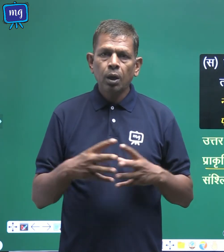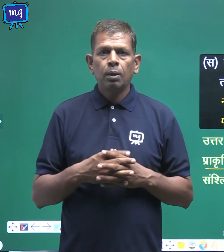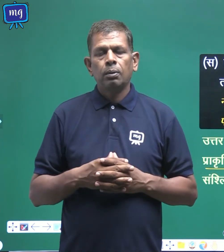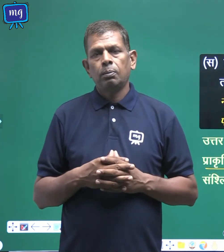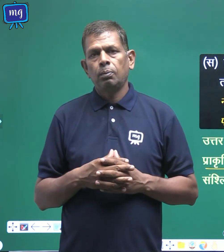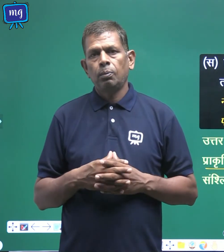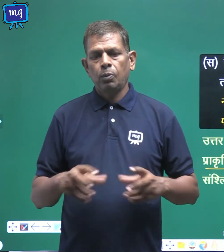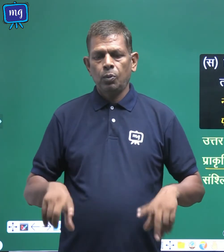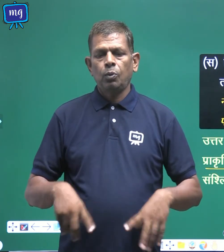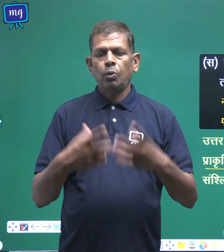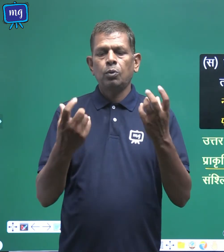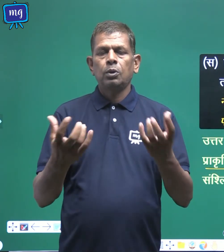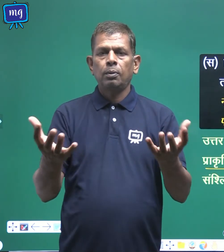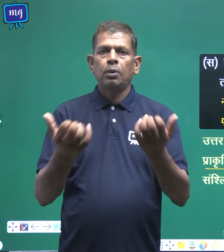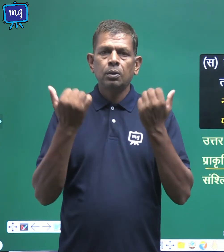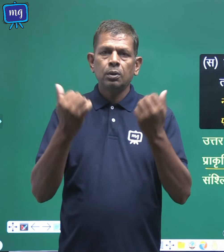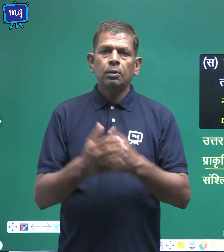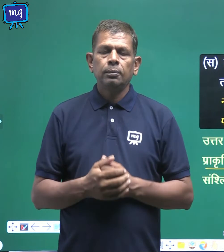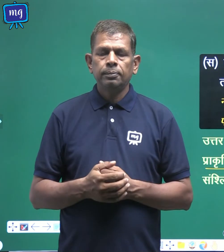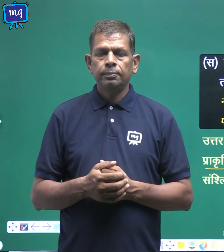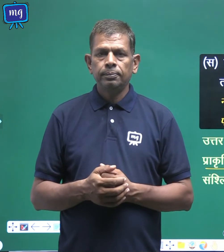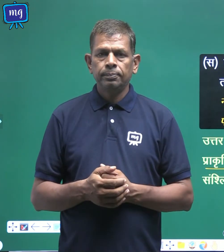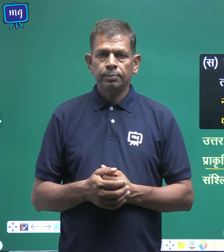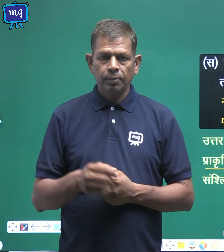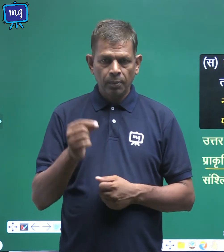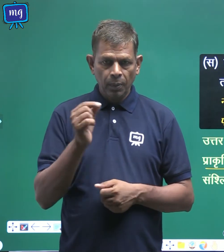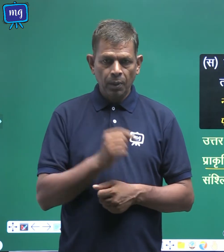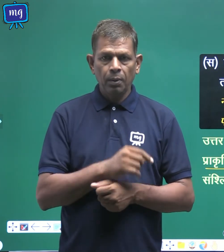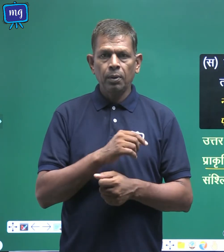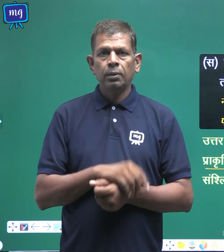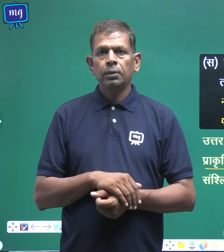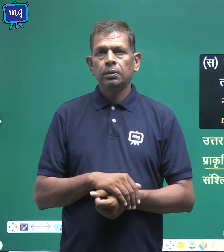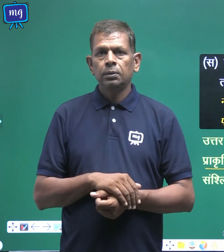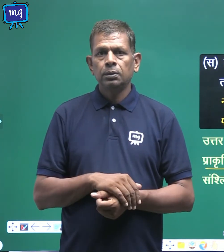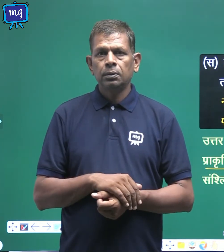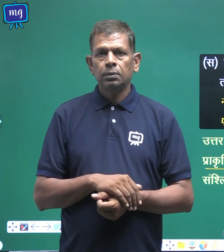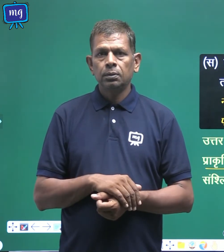हमें पौधों से प्राप्त होती है, यहाँ लिखेंगे रुई।